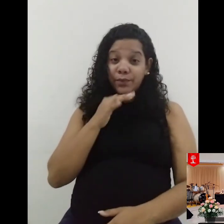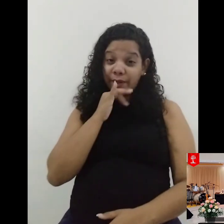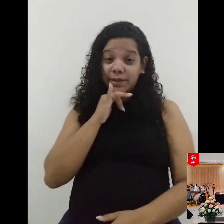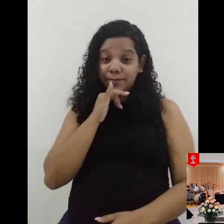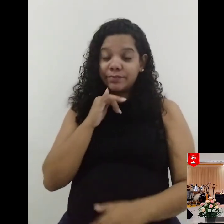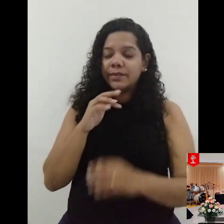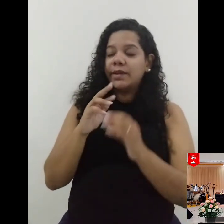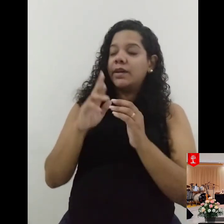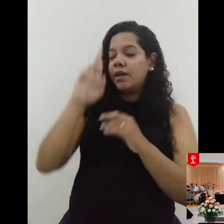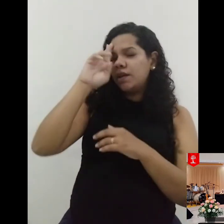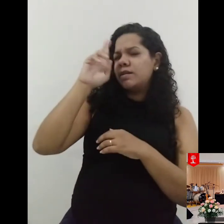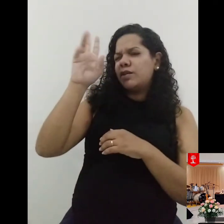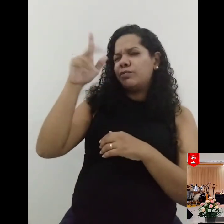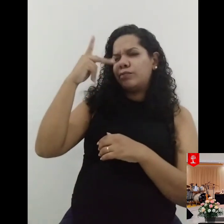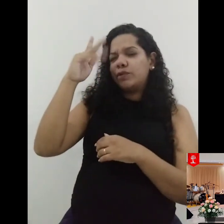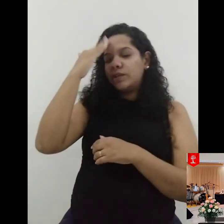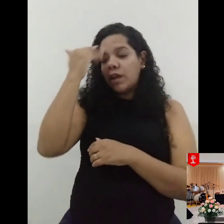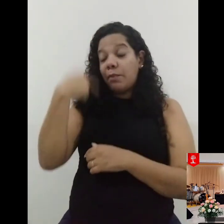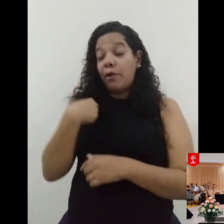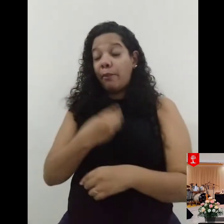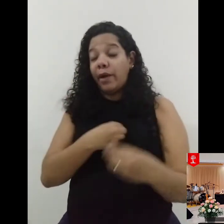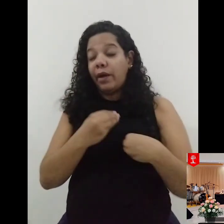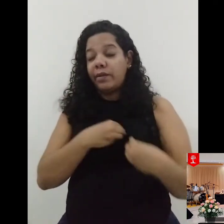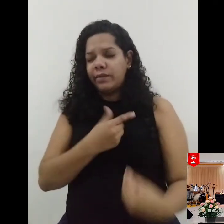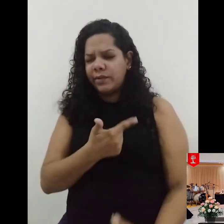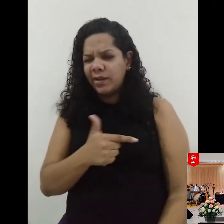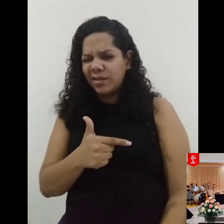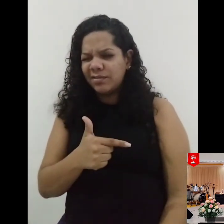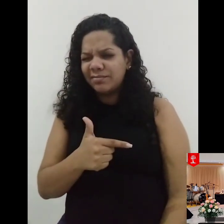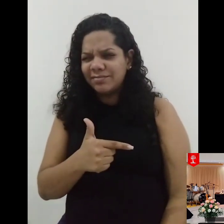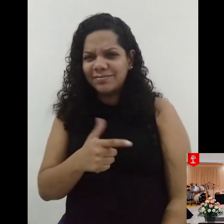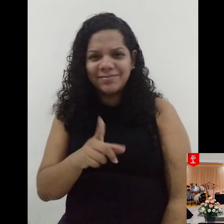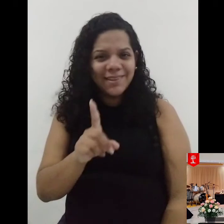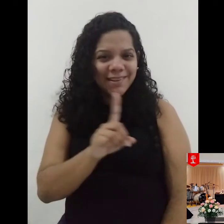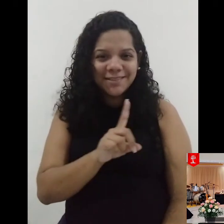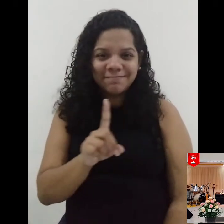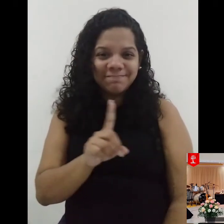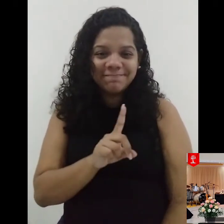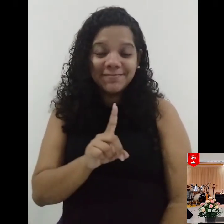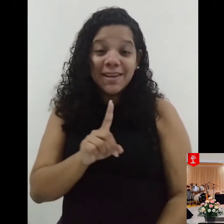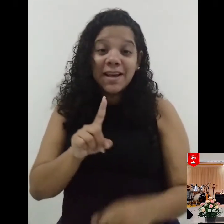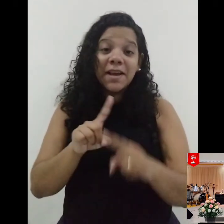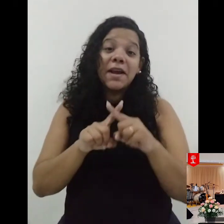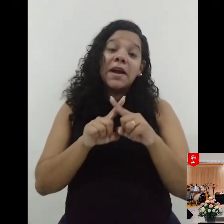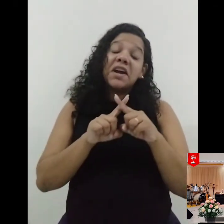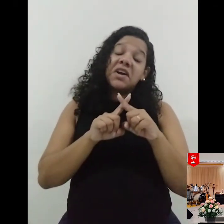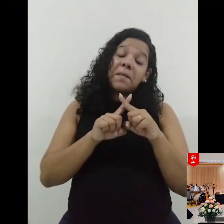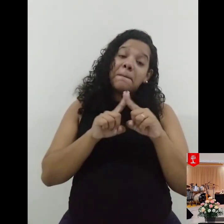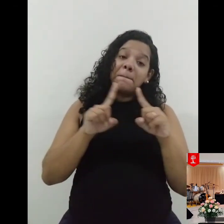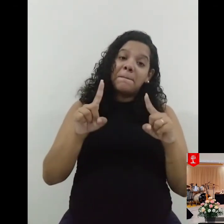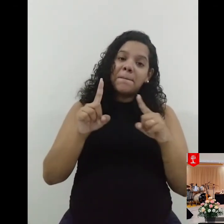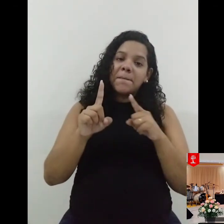corretas, mas se orgulhar disto é muito perigoso.